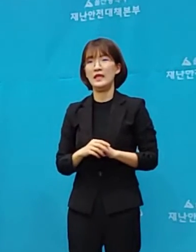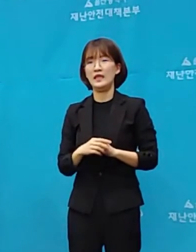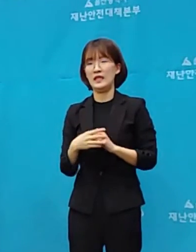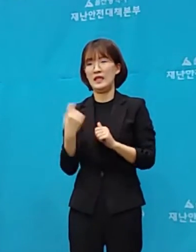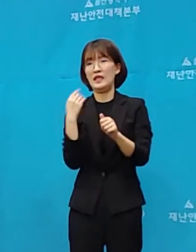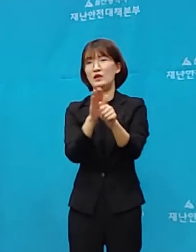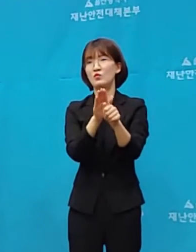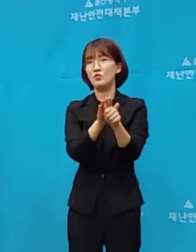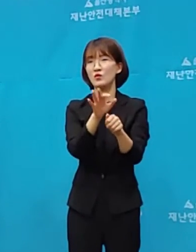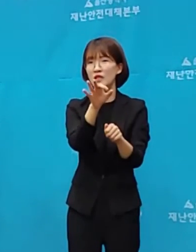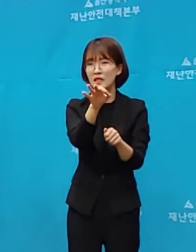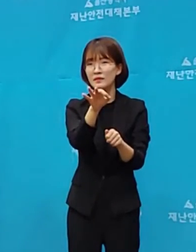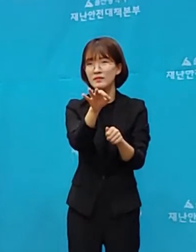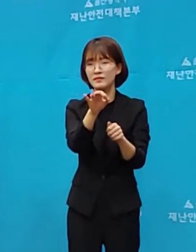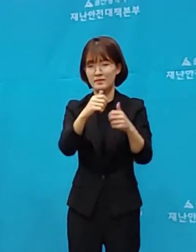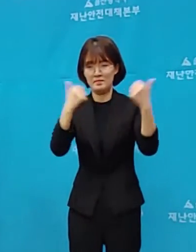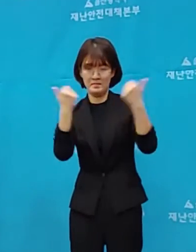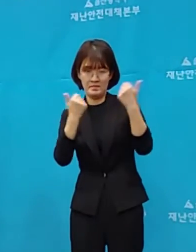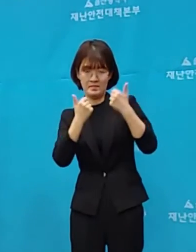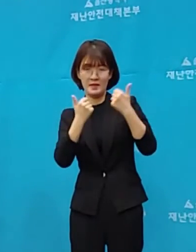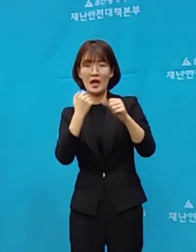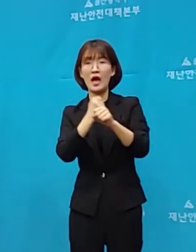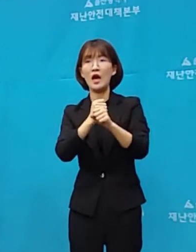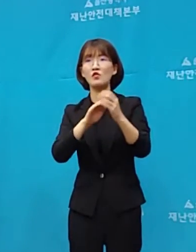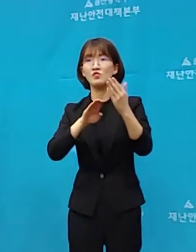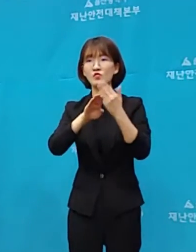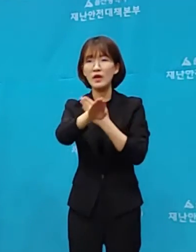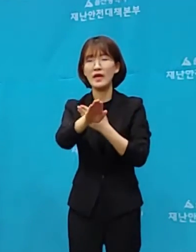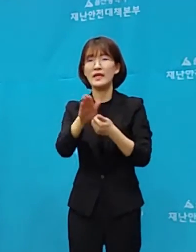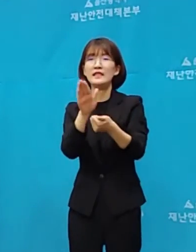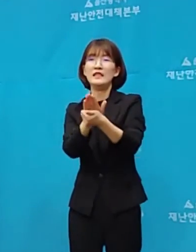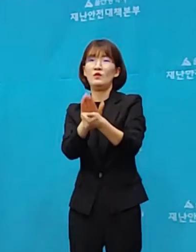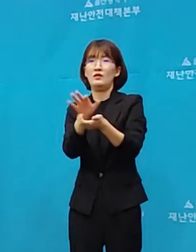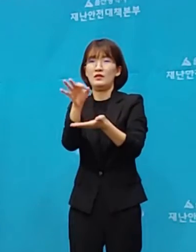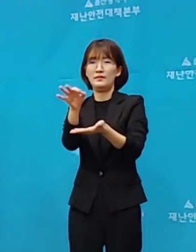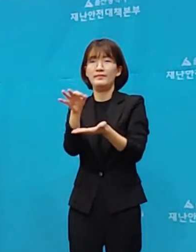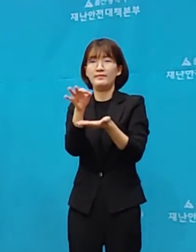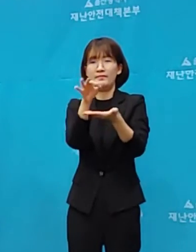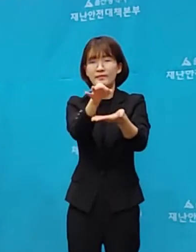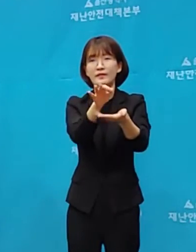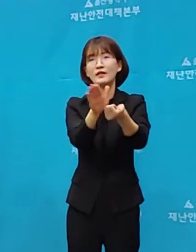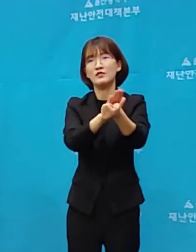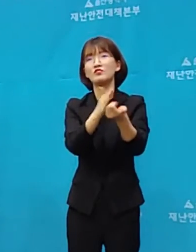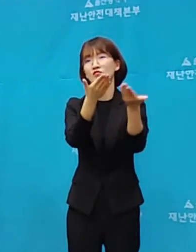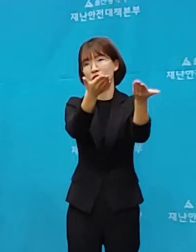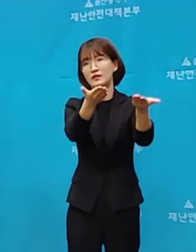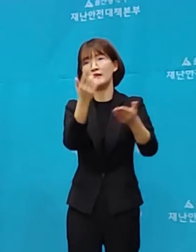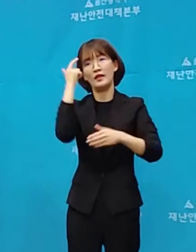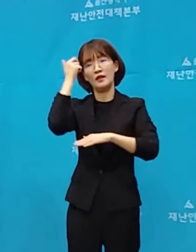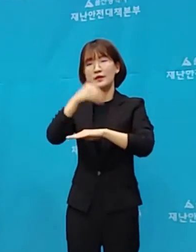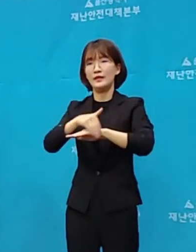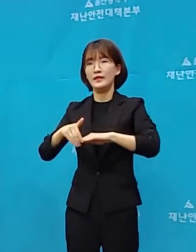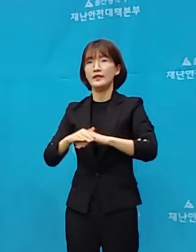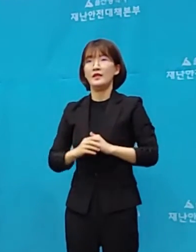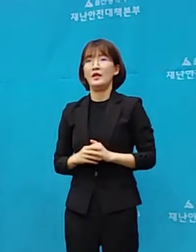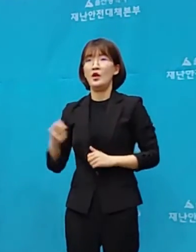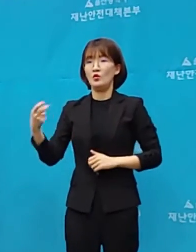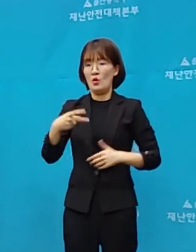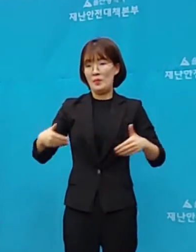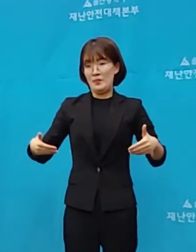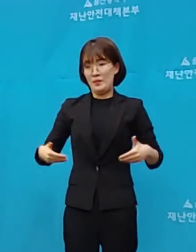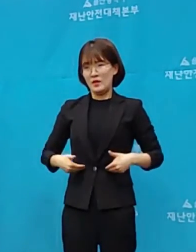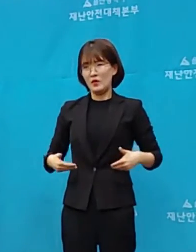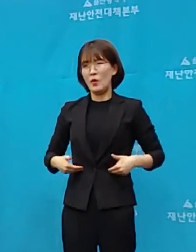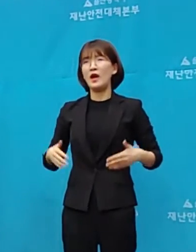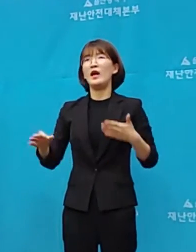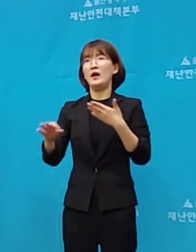기부금 시무회를 통해 거쳐 지원금을 지급할 수 있도록 하겠습니다. 또한 필요하다면